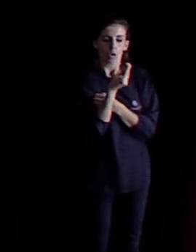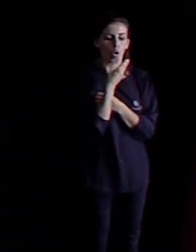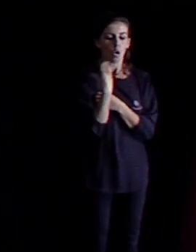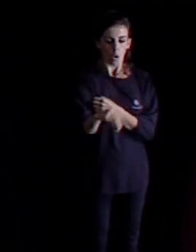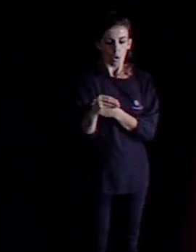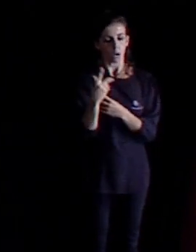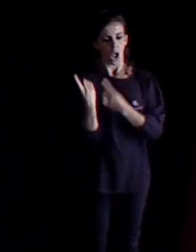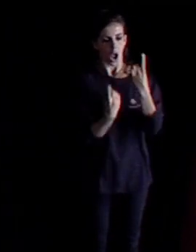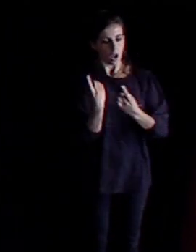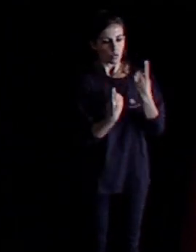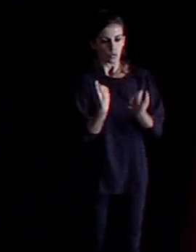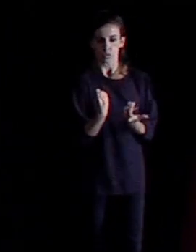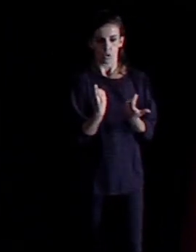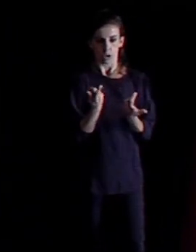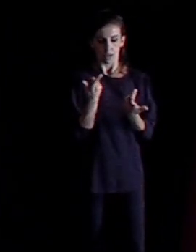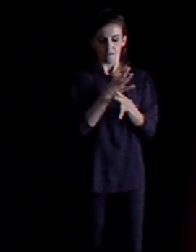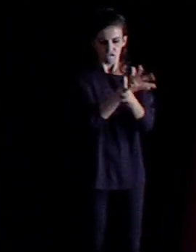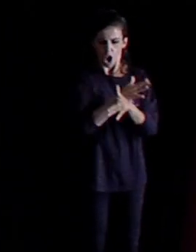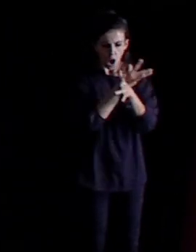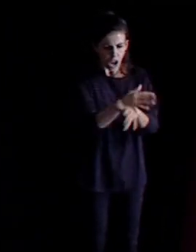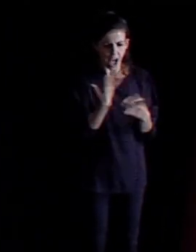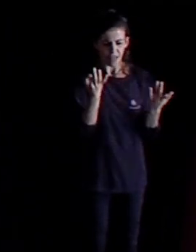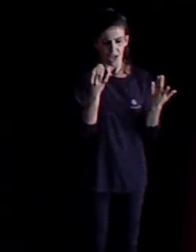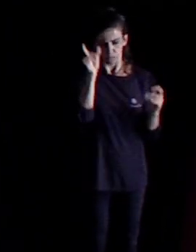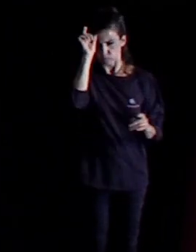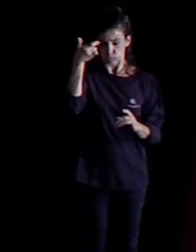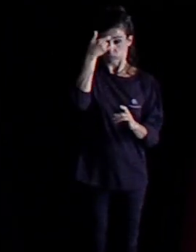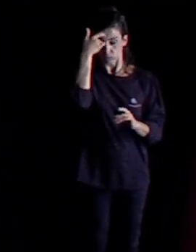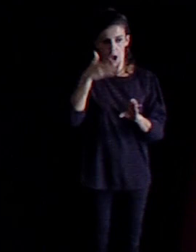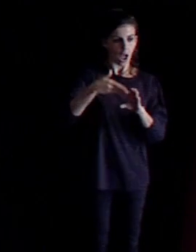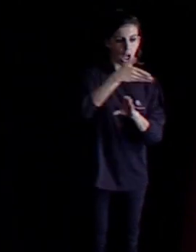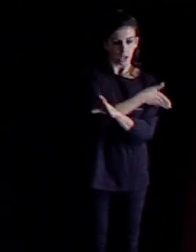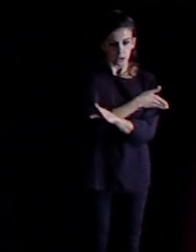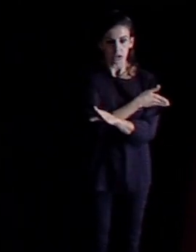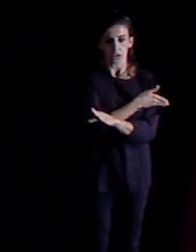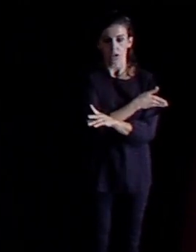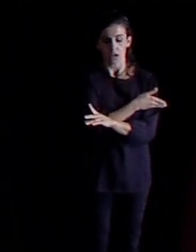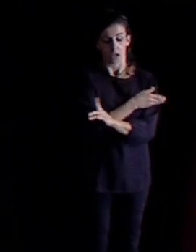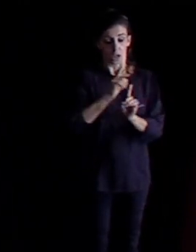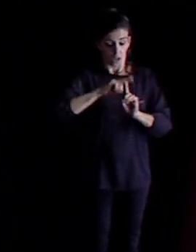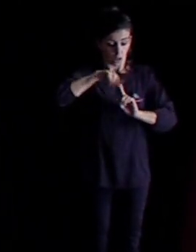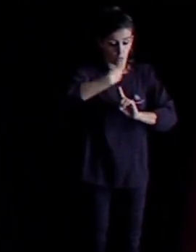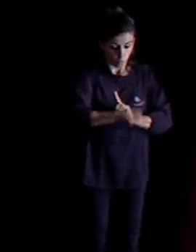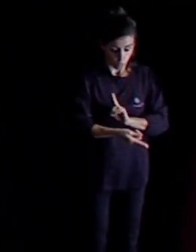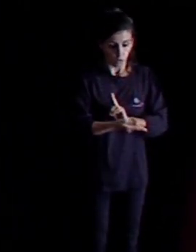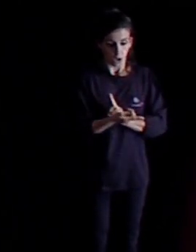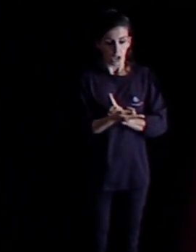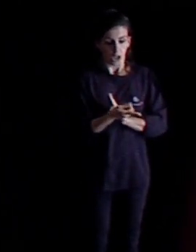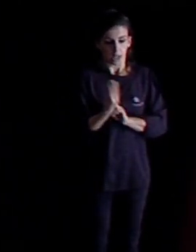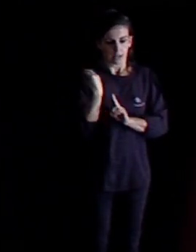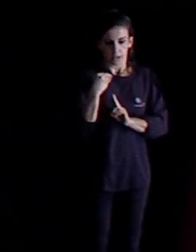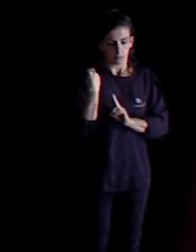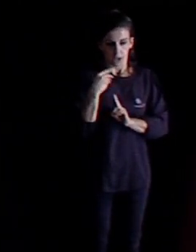han sido no violadas y todo demás con un trastorno previo, y le va a desencadenar, yo creo,